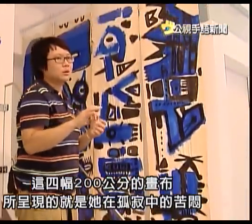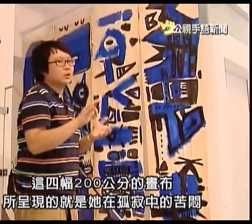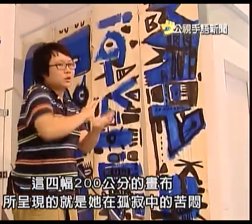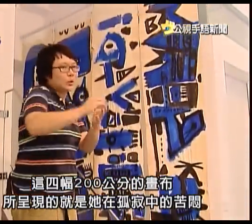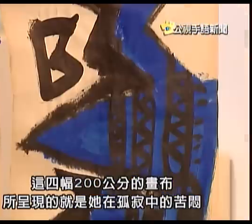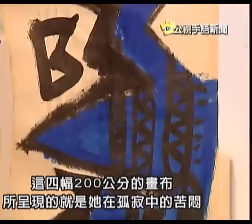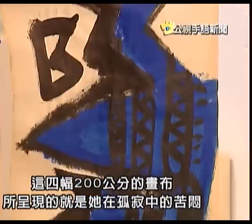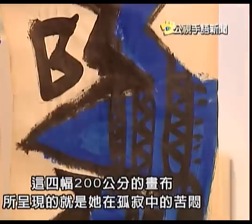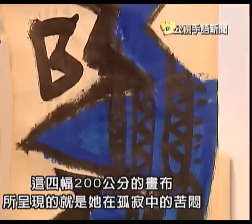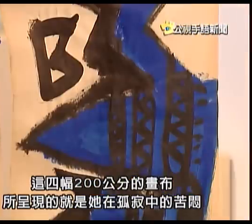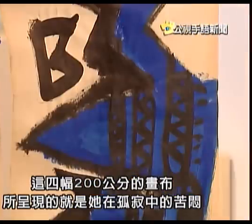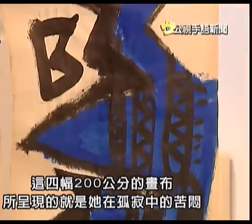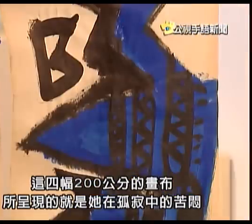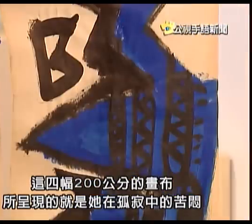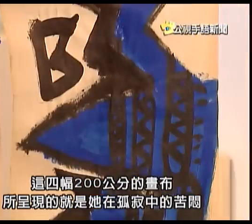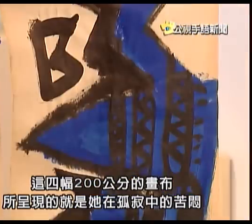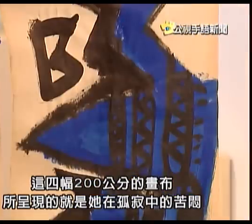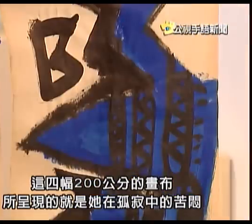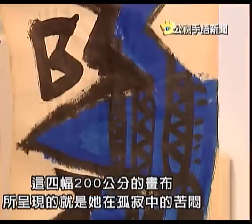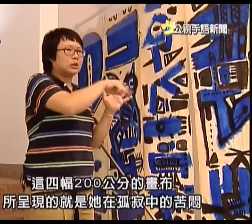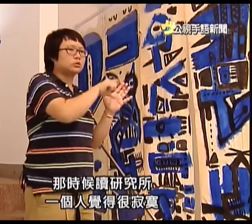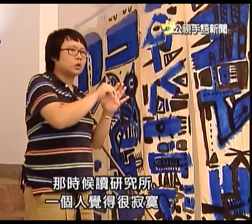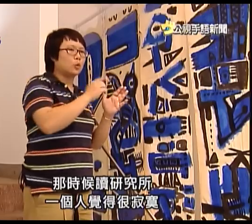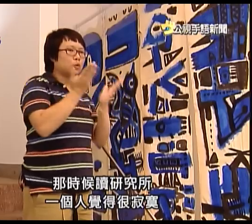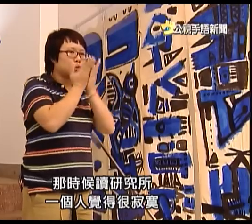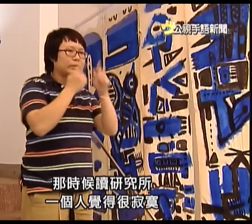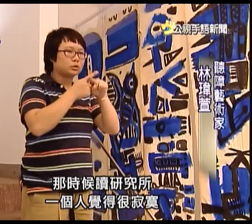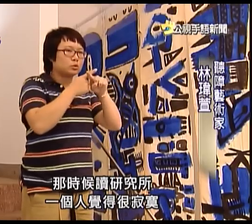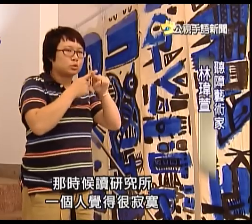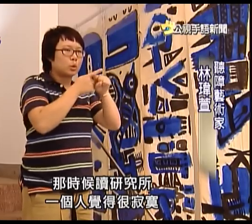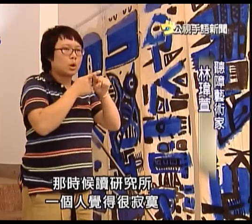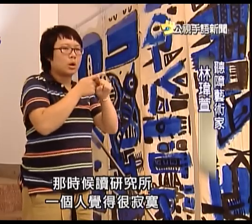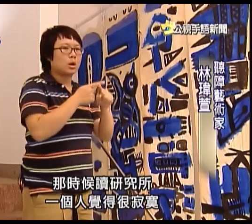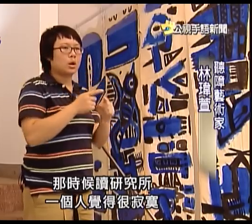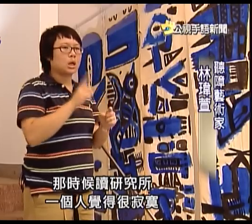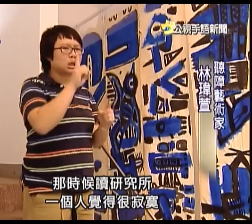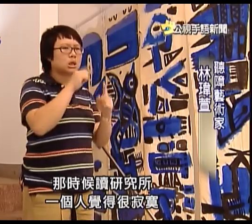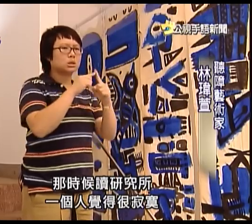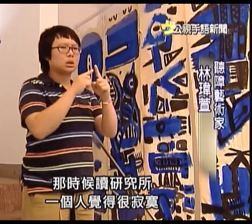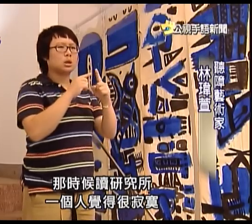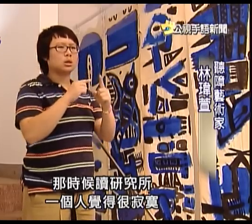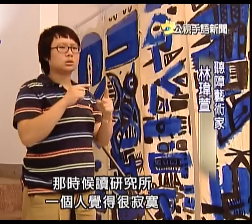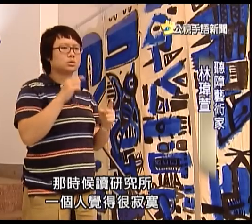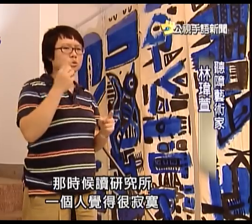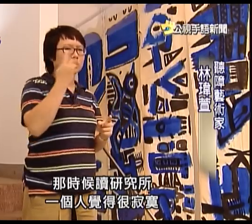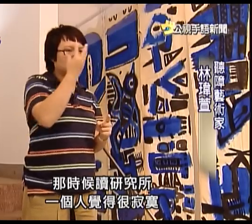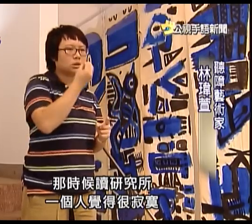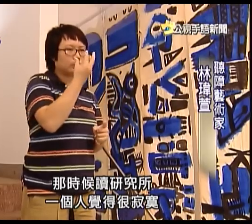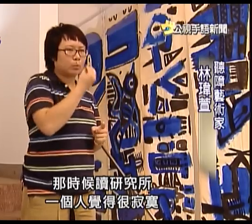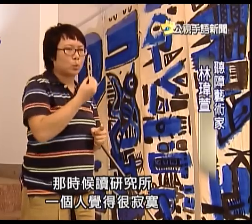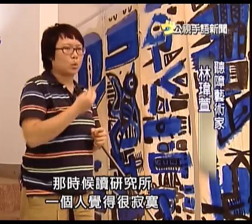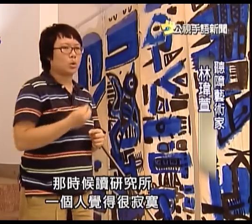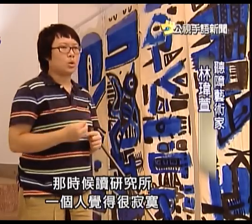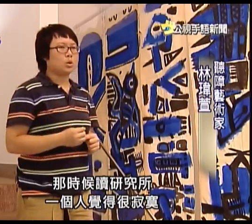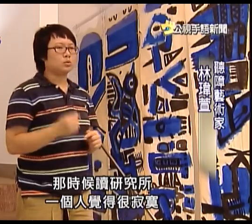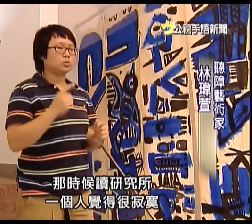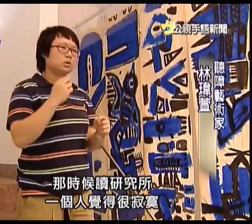就是他在孤寂中的苦闷。 那时候对我来说，刚刚觉得寂寞，觉得